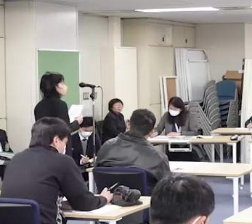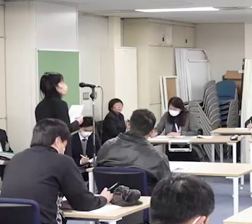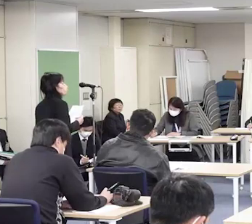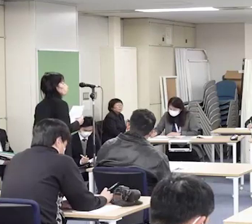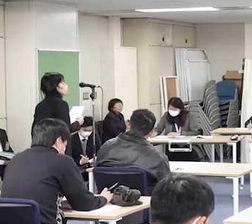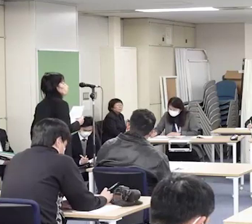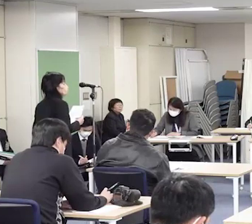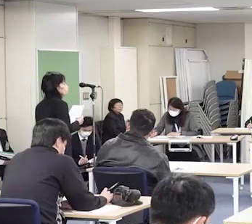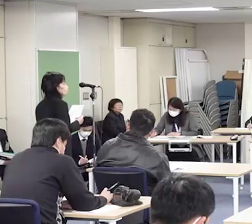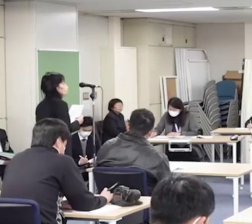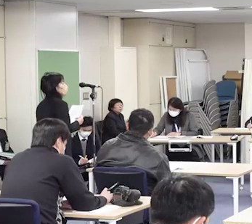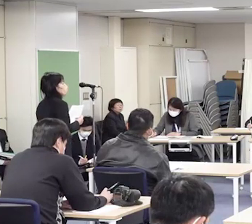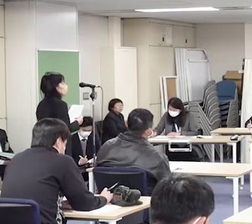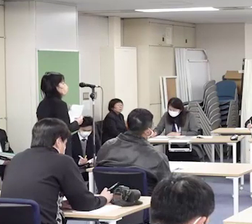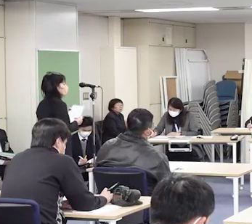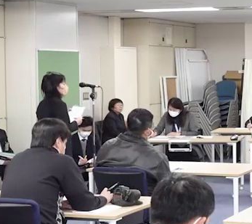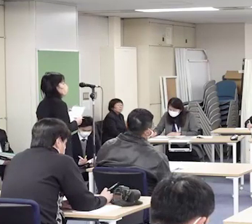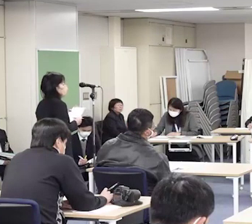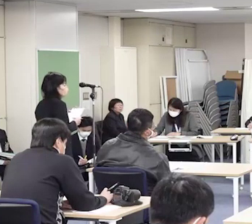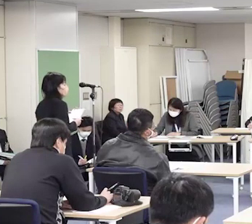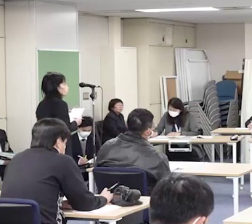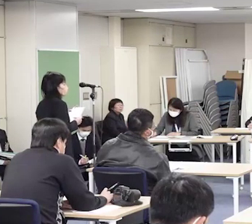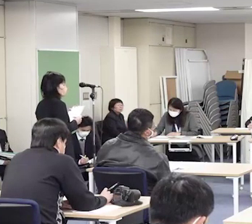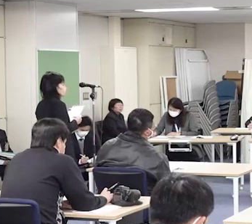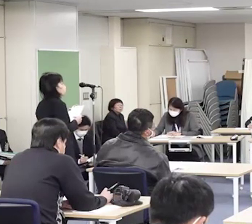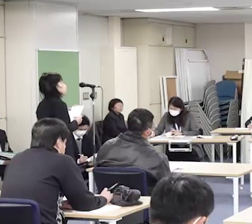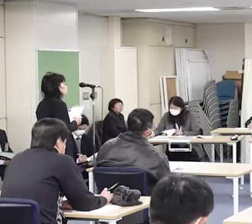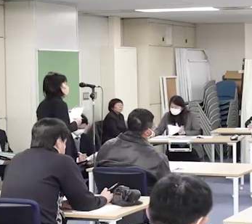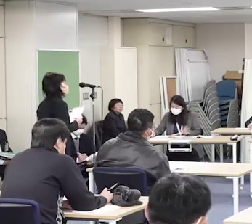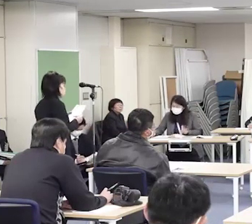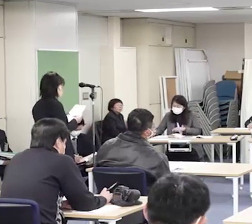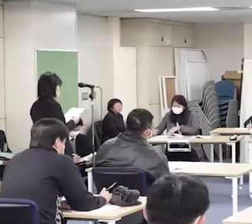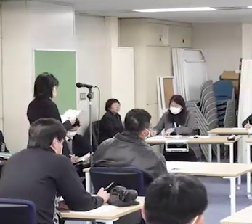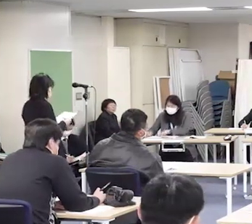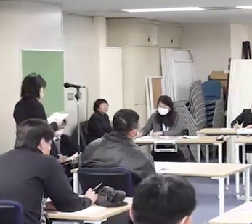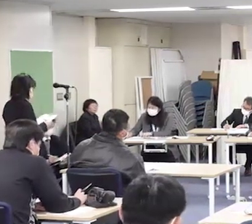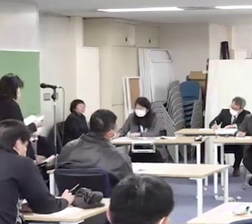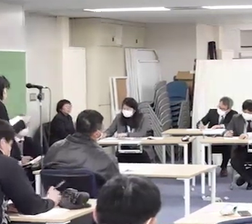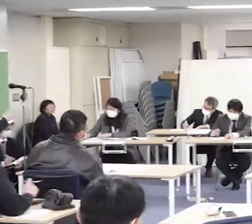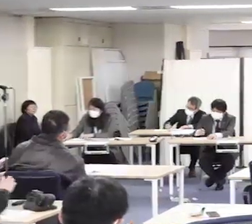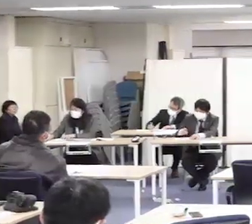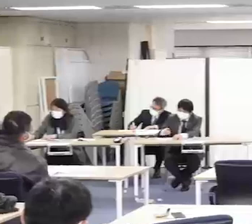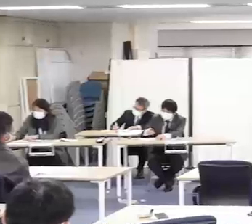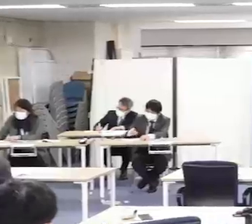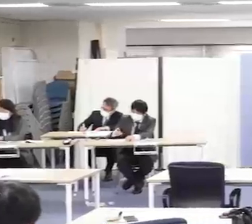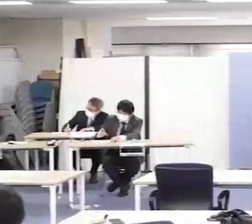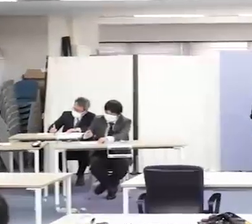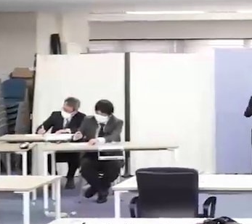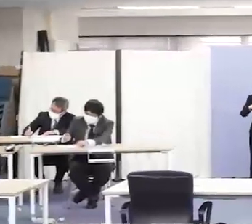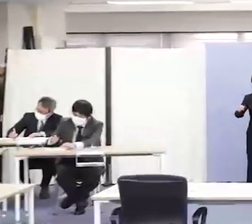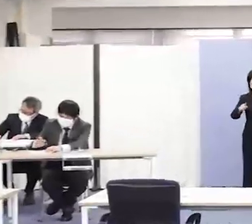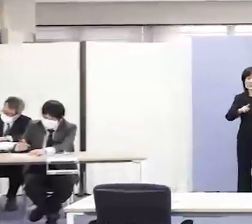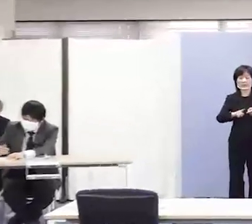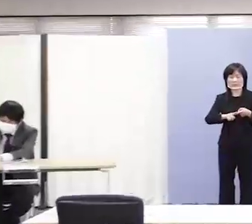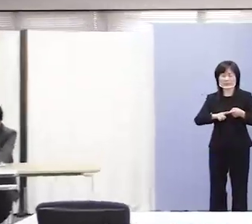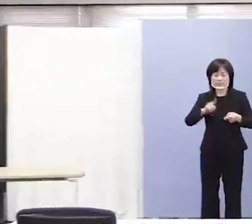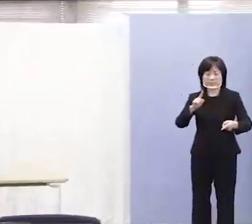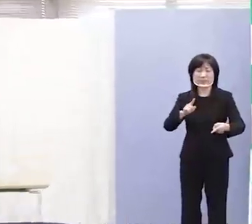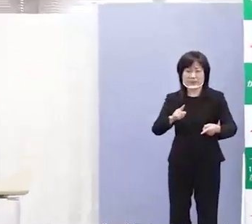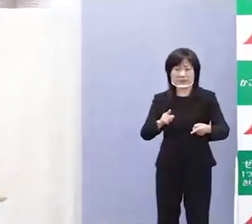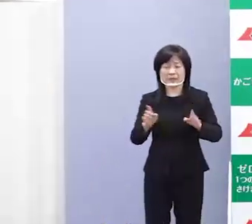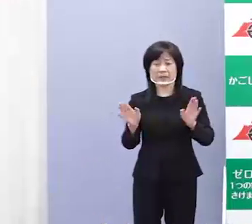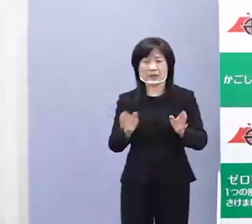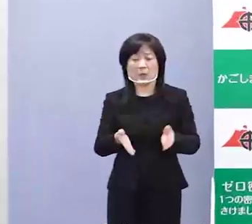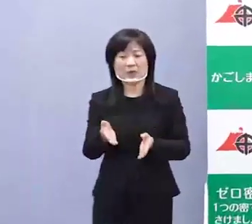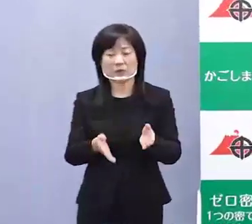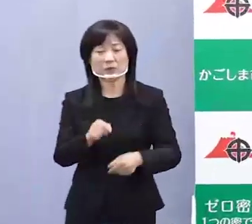とかの発表はどのようになる予定なのかというのを分かる範囲で お聞かせください。 まず全国的にこの不適切保育が問題